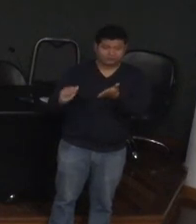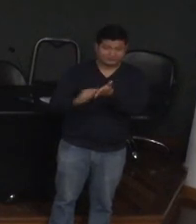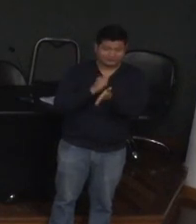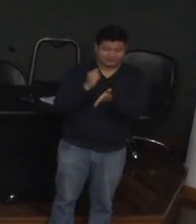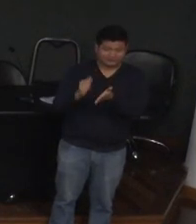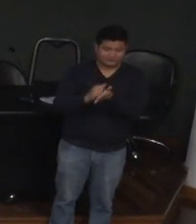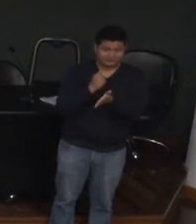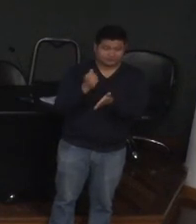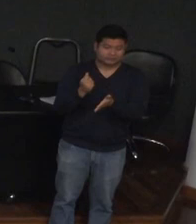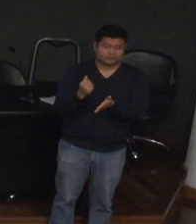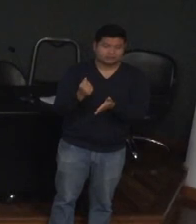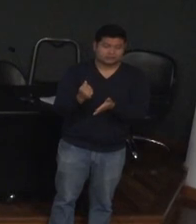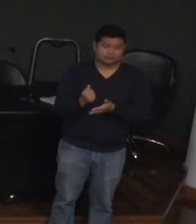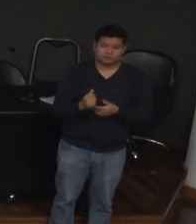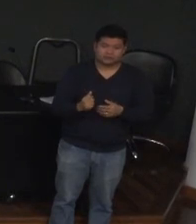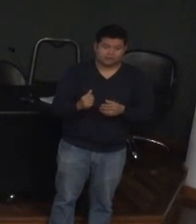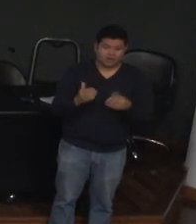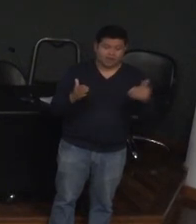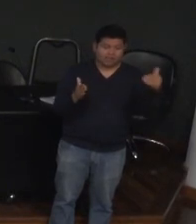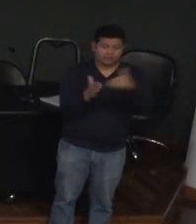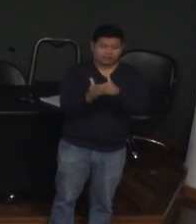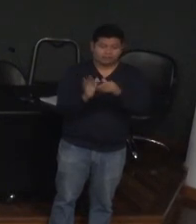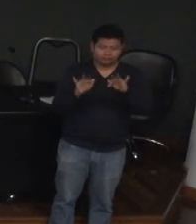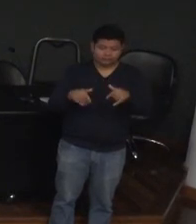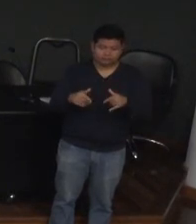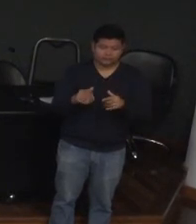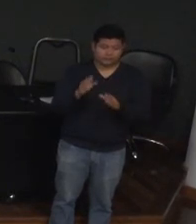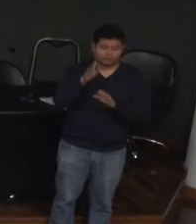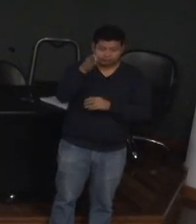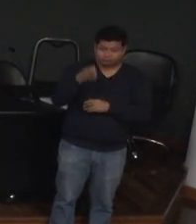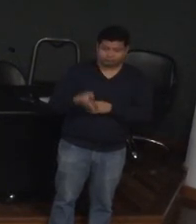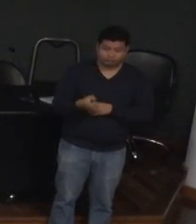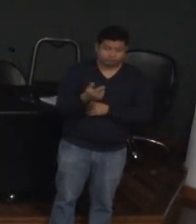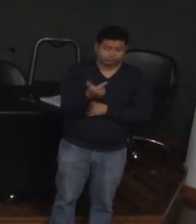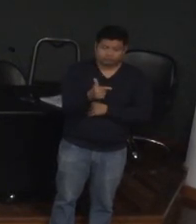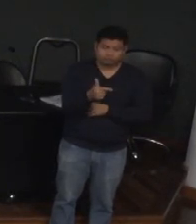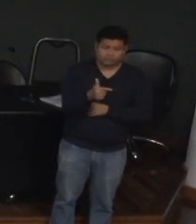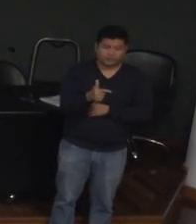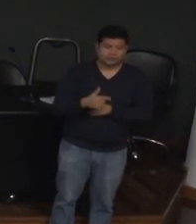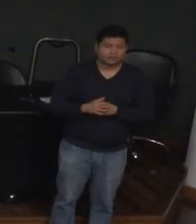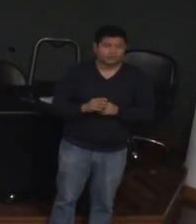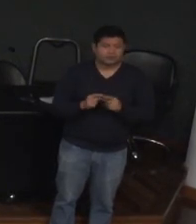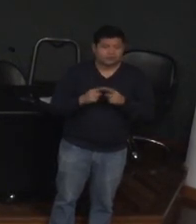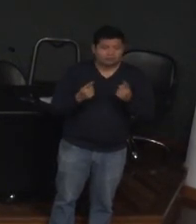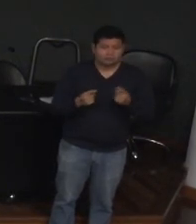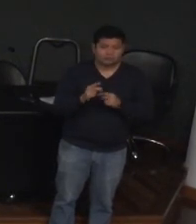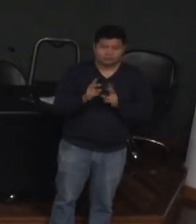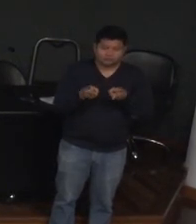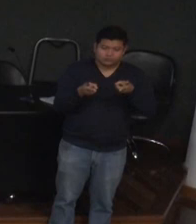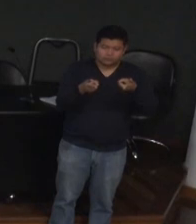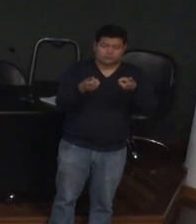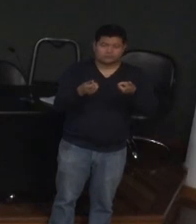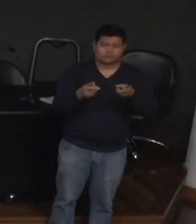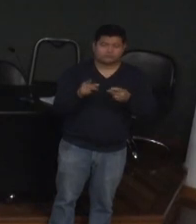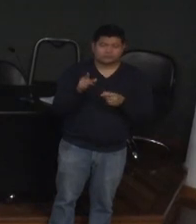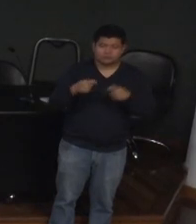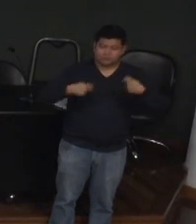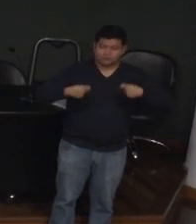eliminação, né, não tem prazo de retenção. Você vai utilizar enquanto estiver dentro da finalidade. Acabou a finalidade,